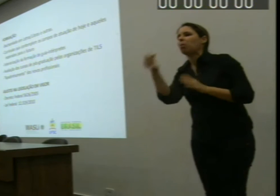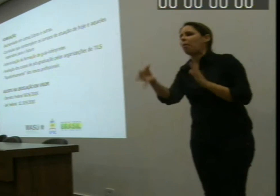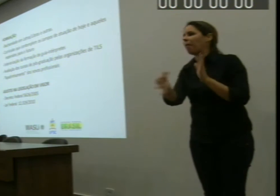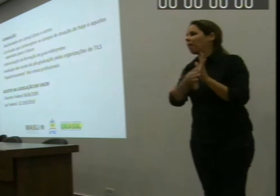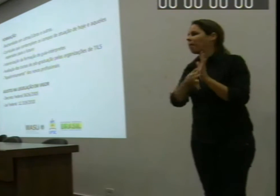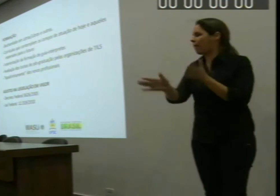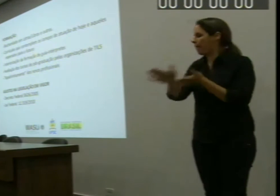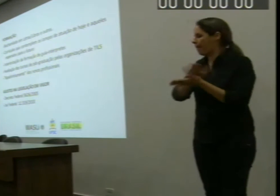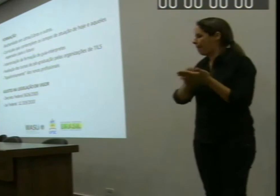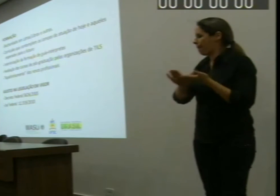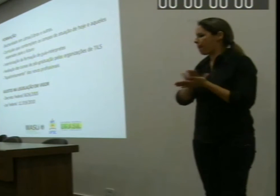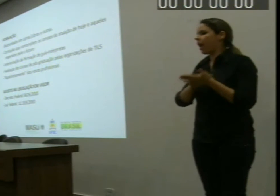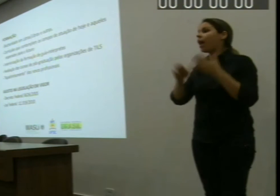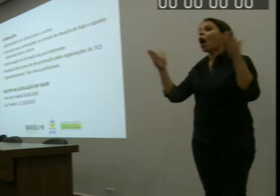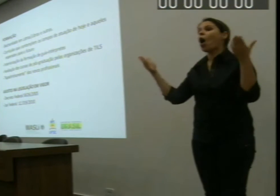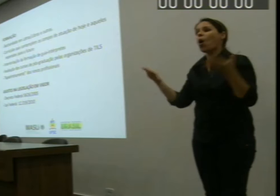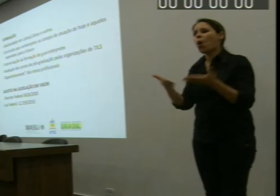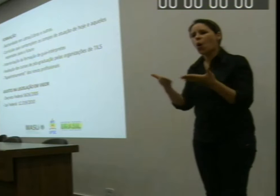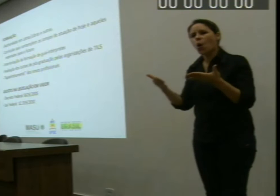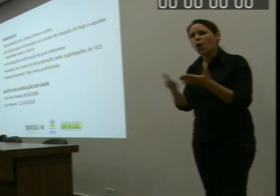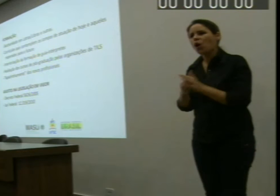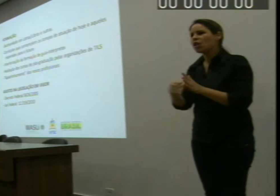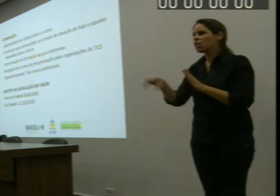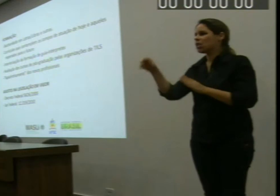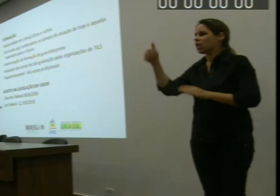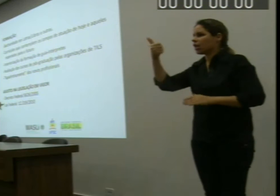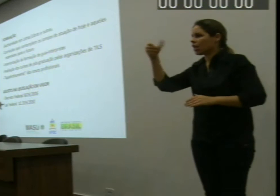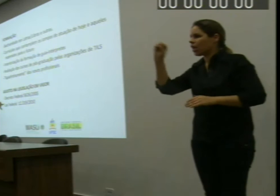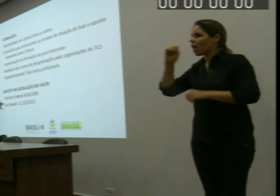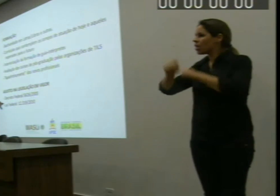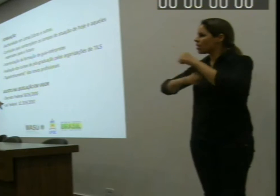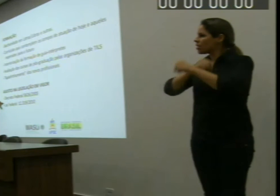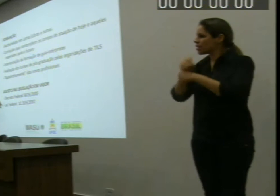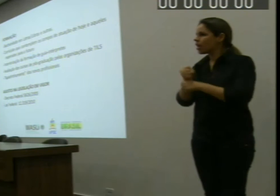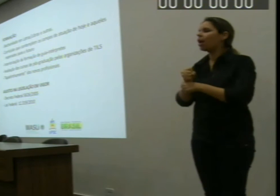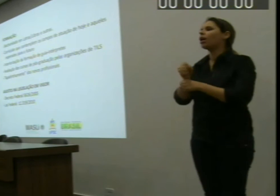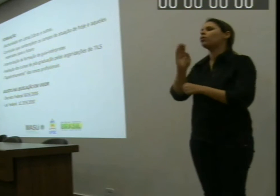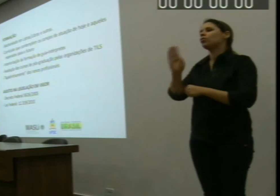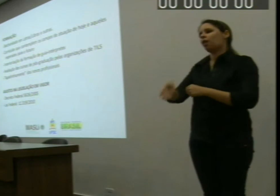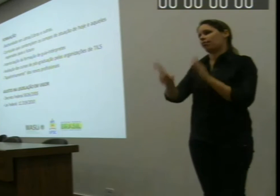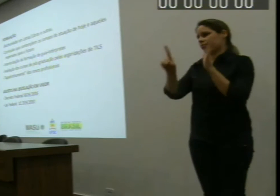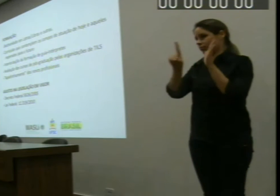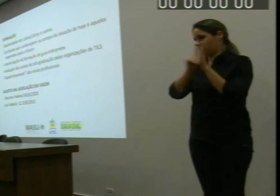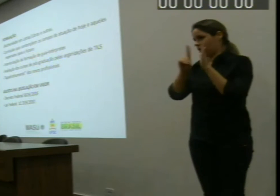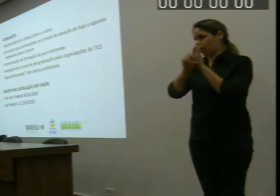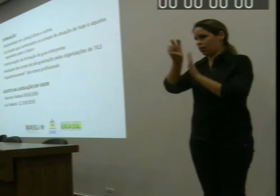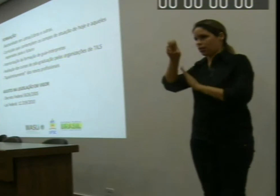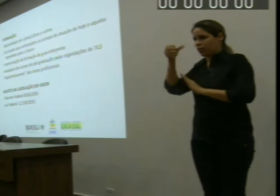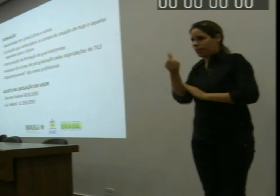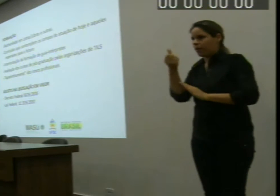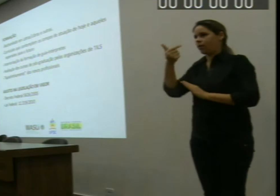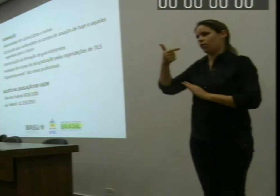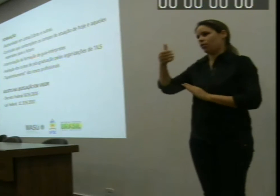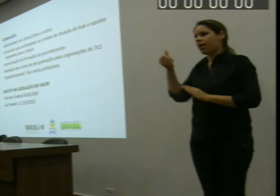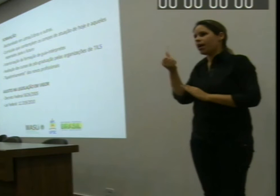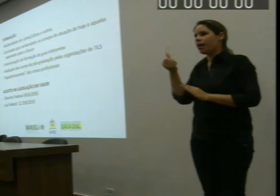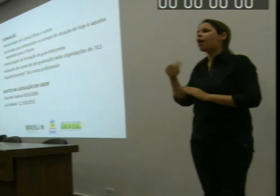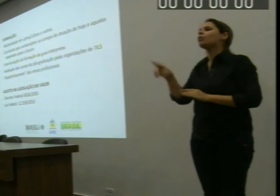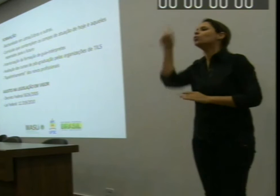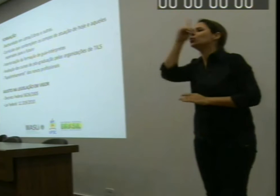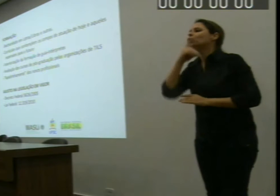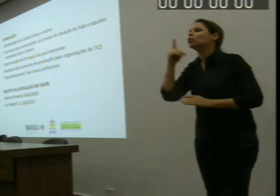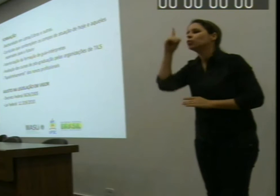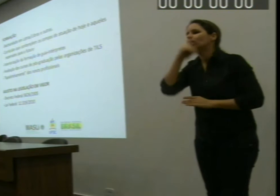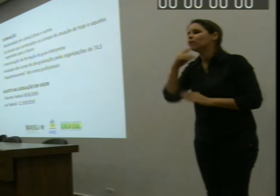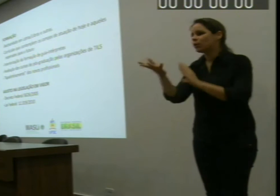consequência estamos no 10º ano do Decreto 5626 domingo haverá um pró libras só que o